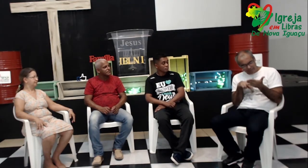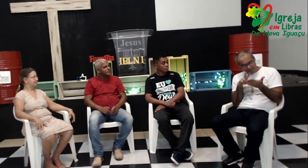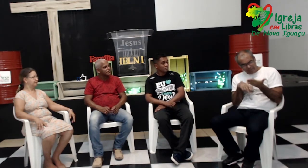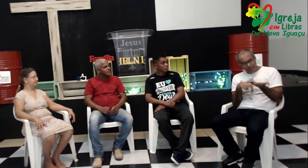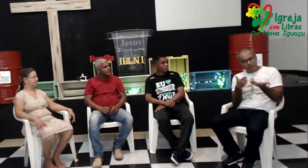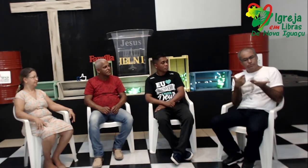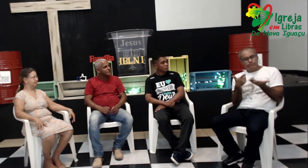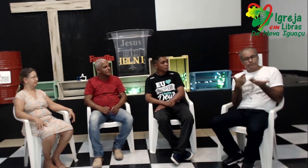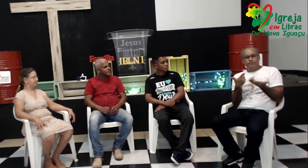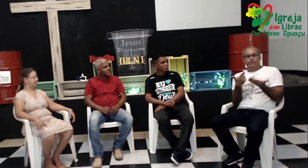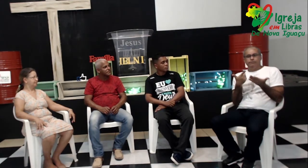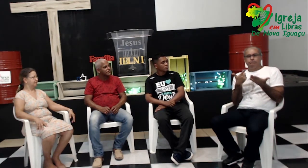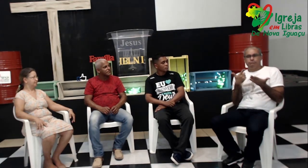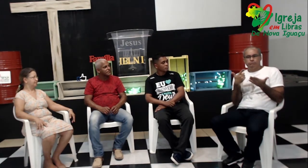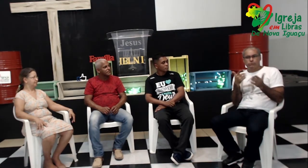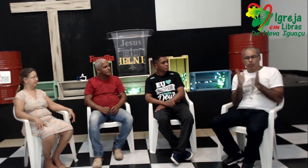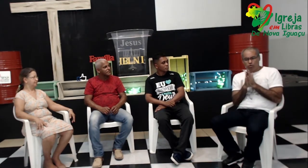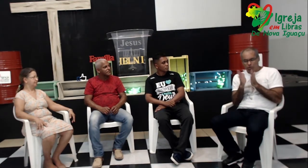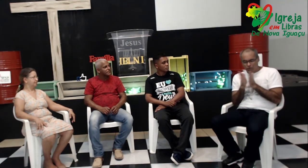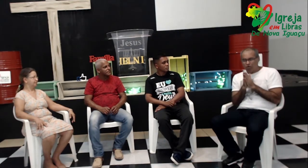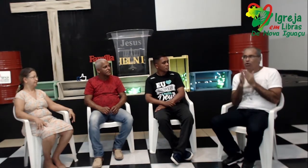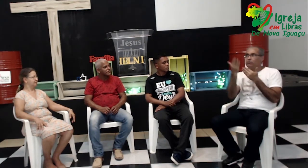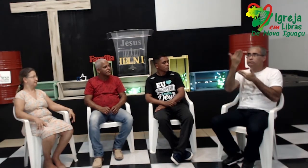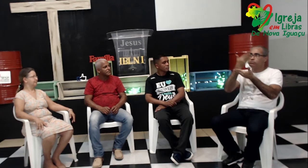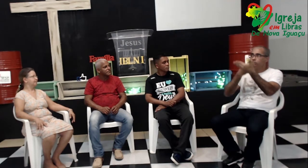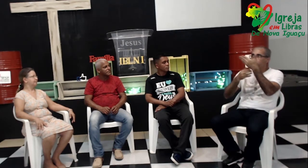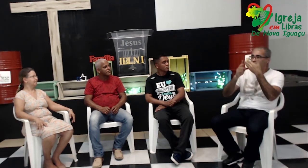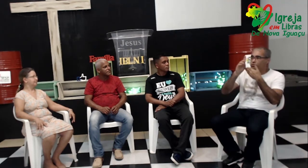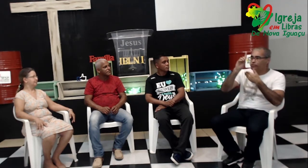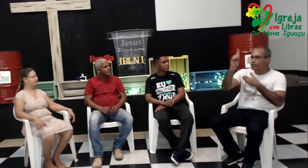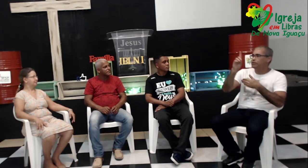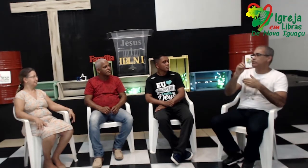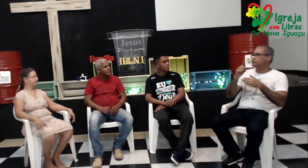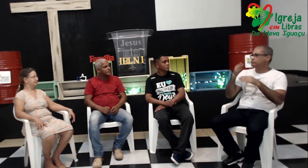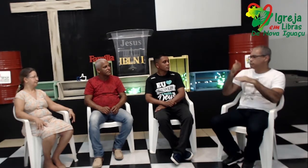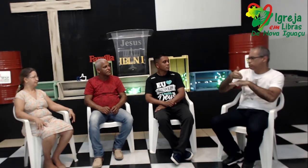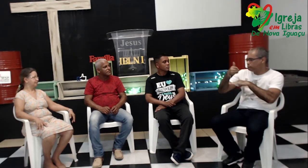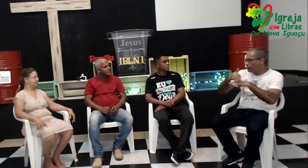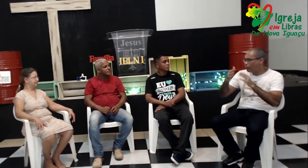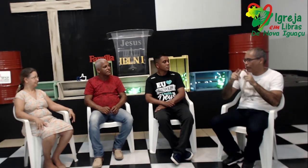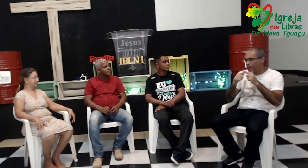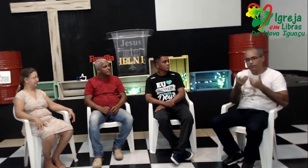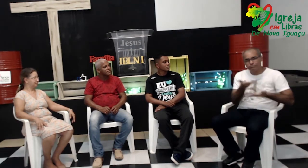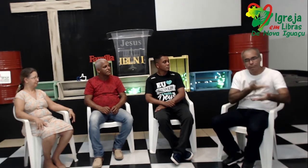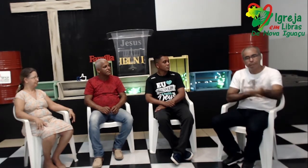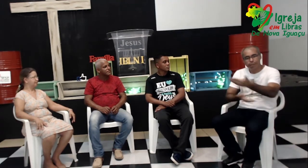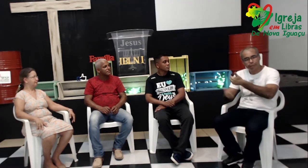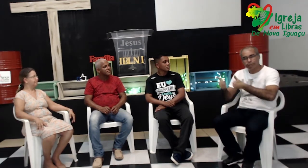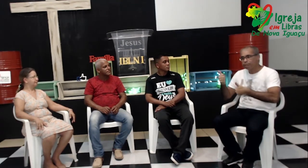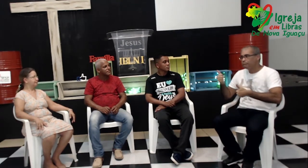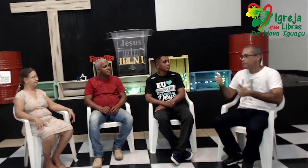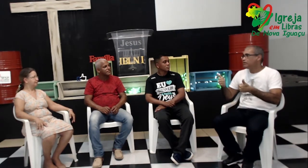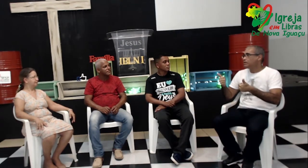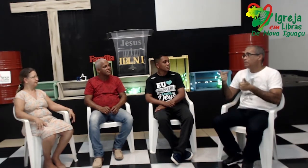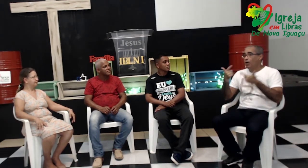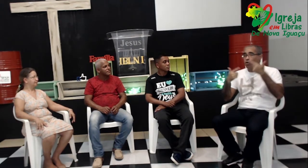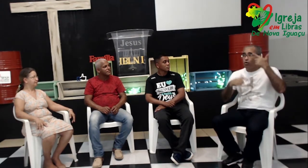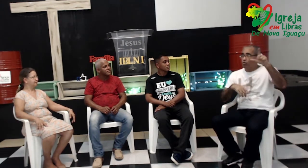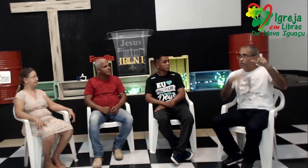a Bíblia, estamos estudando, estamos orando, então Deus, ele vai nos